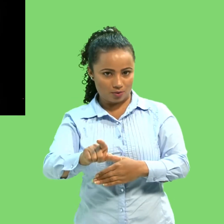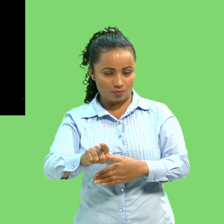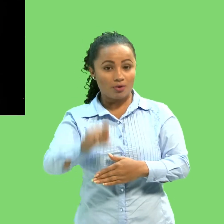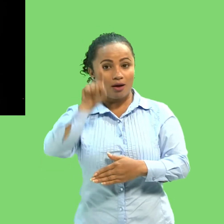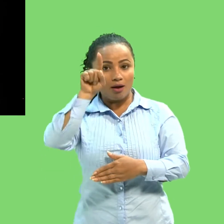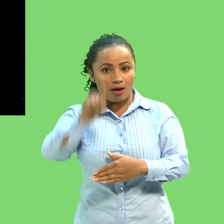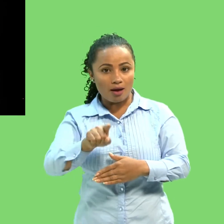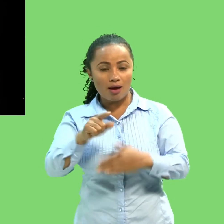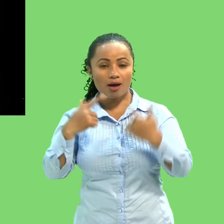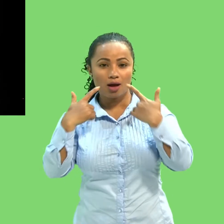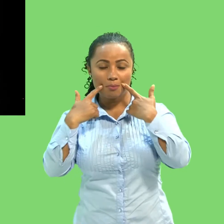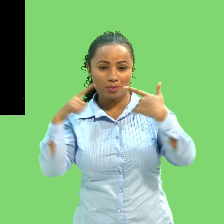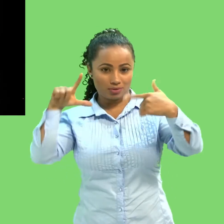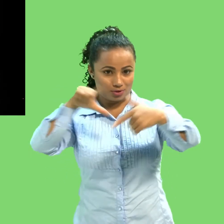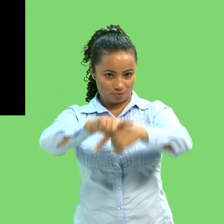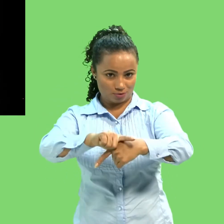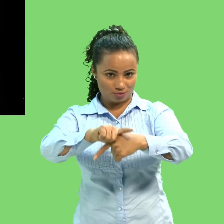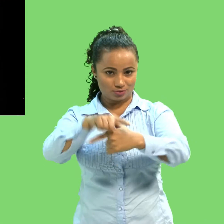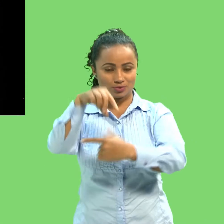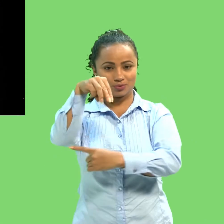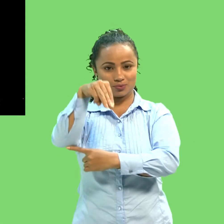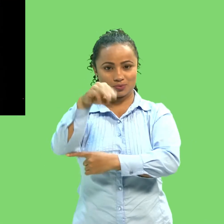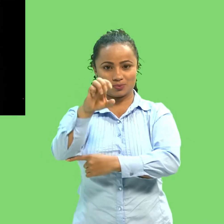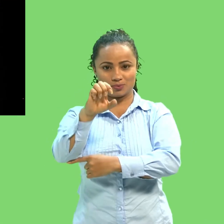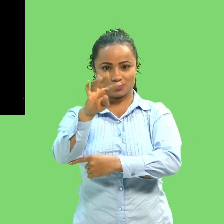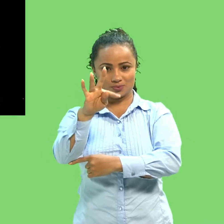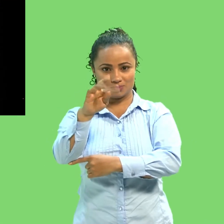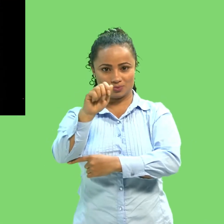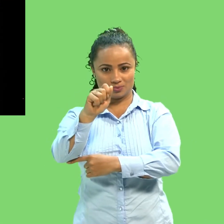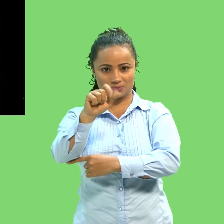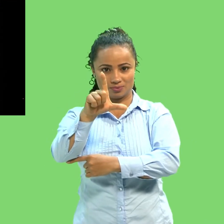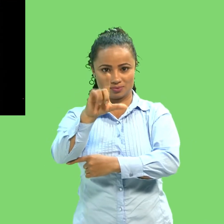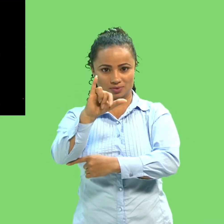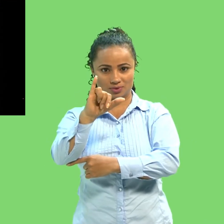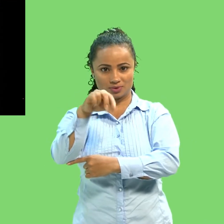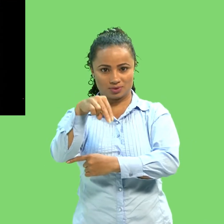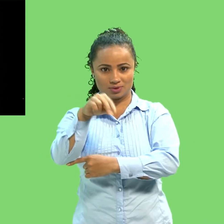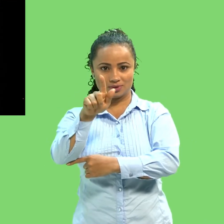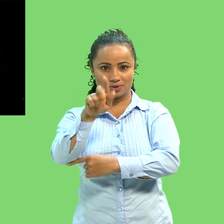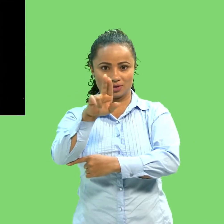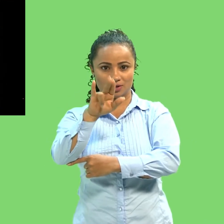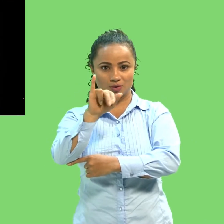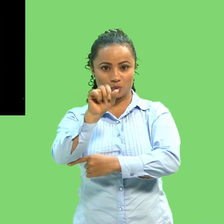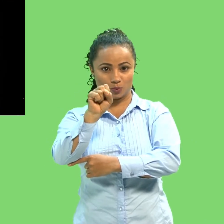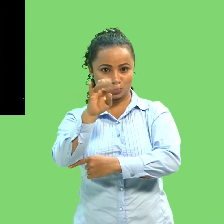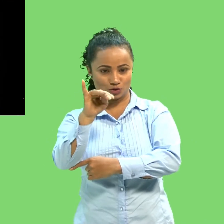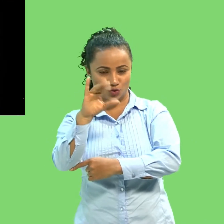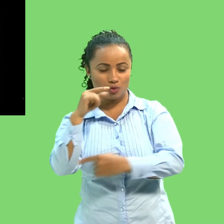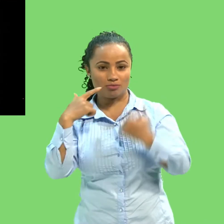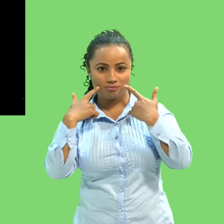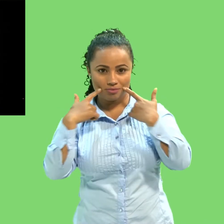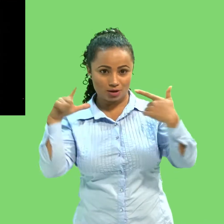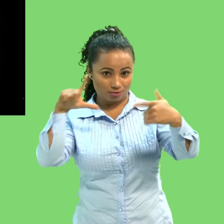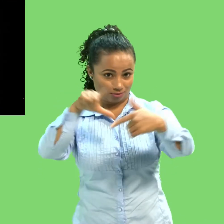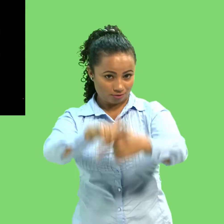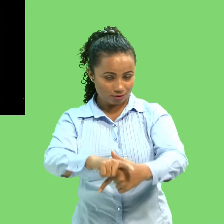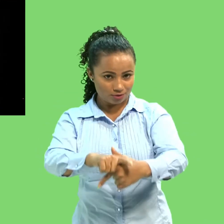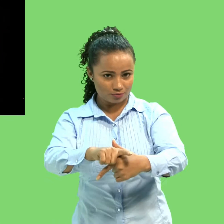metalinguístico. Então, nesse sentido aqui, nós vamos perceber que, na verdade, a proposta é de utilizar a